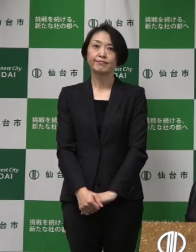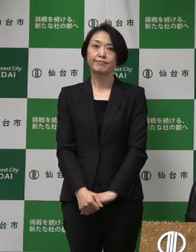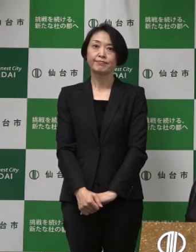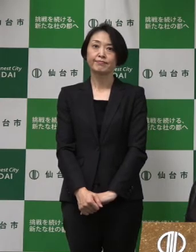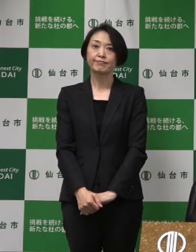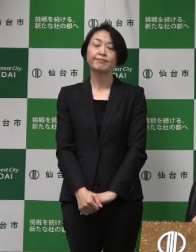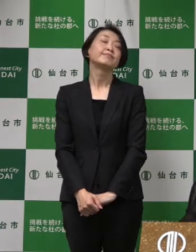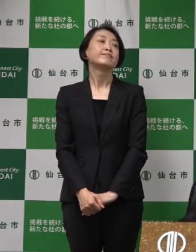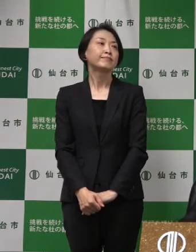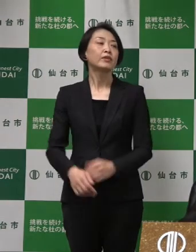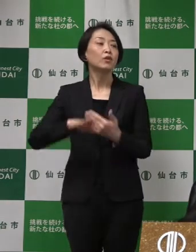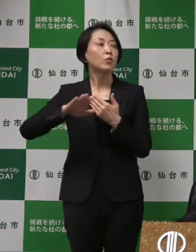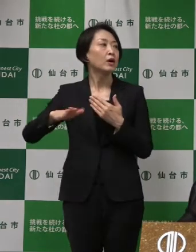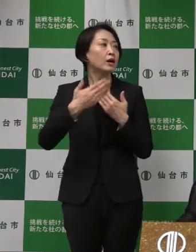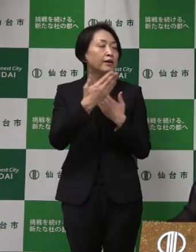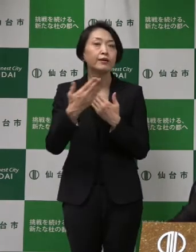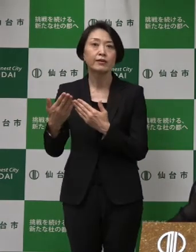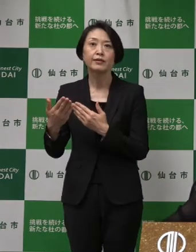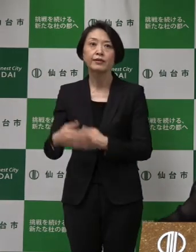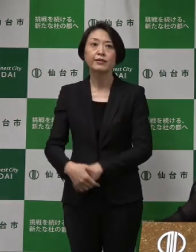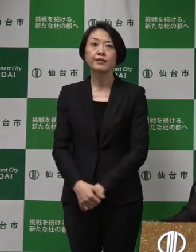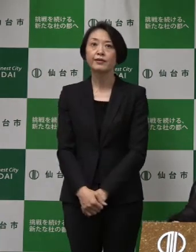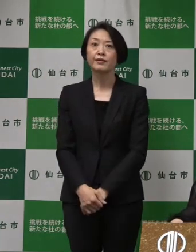はい、他にいかがでしょうか。